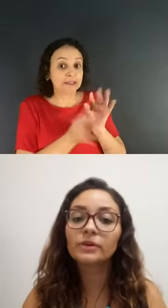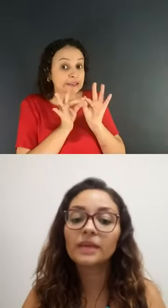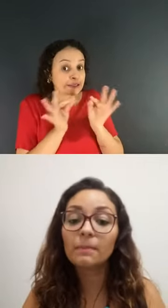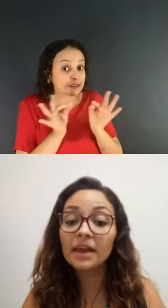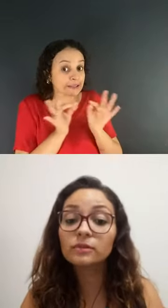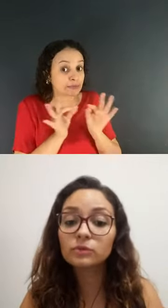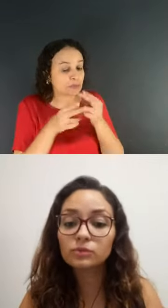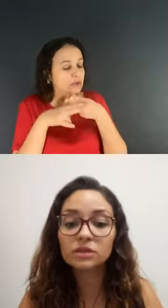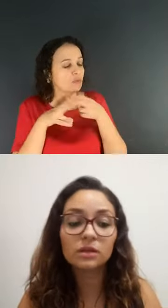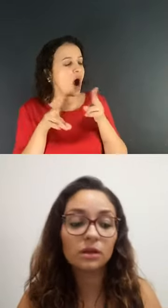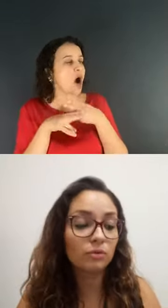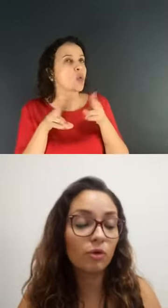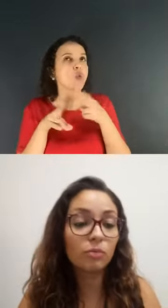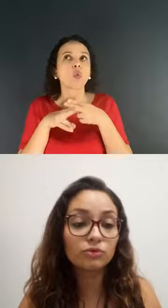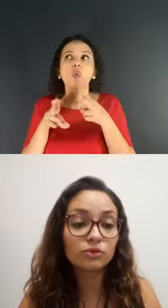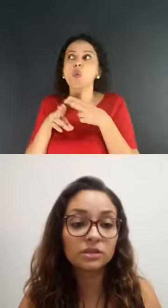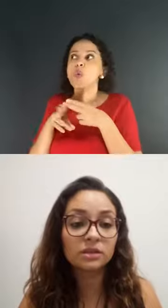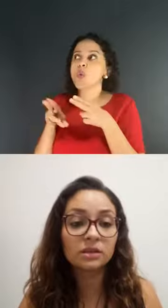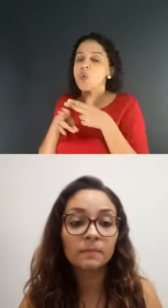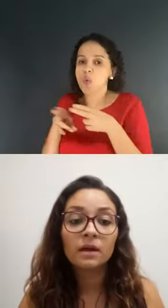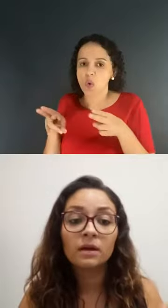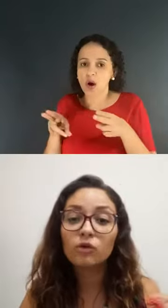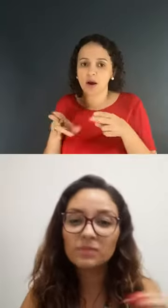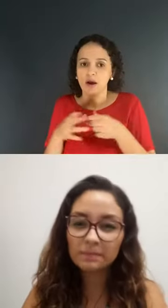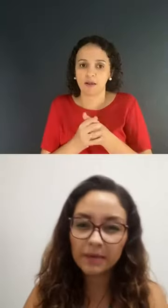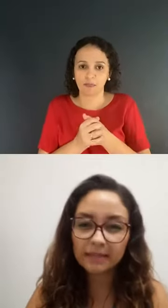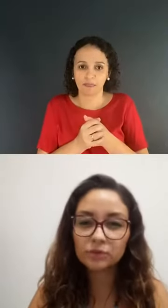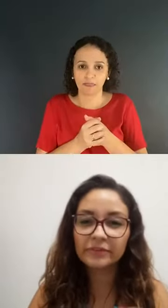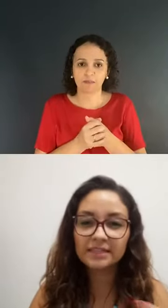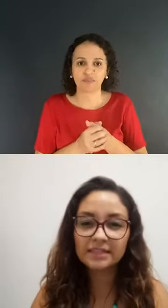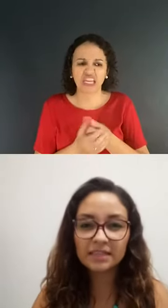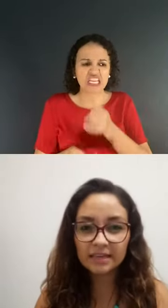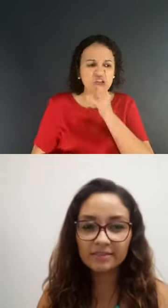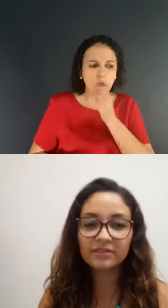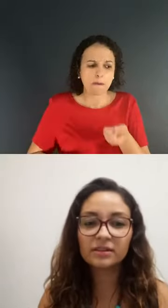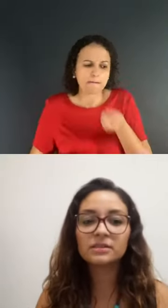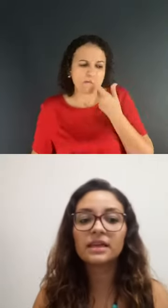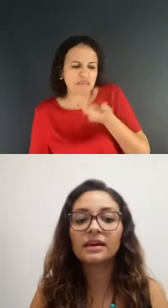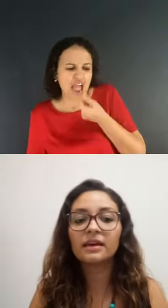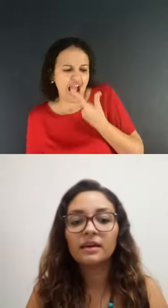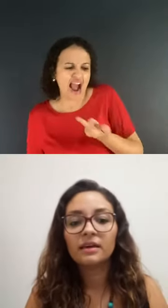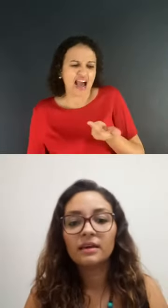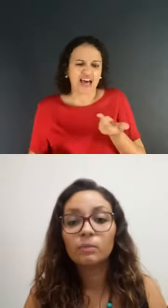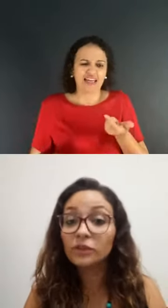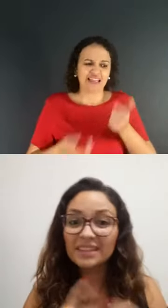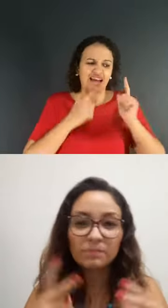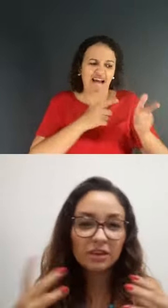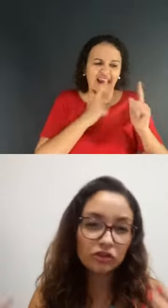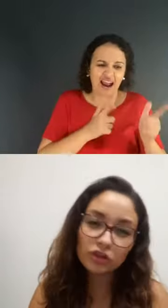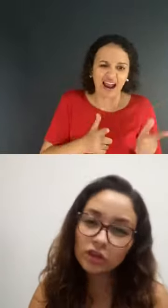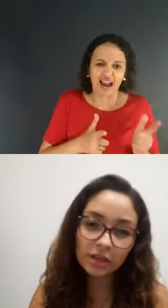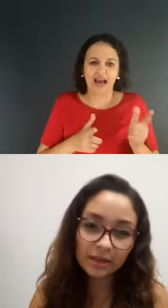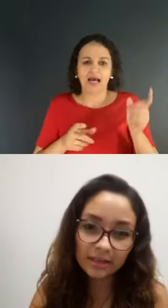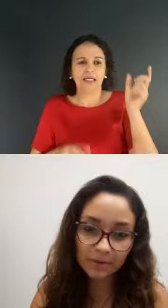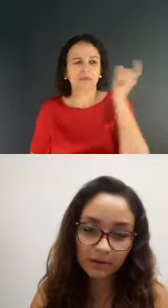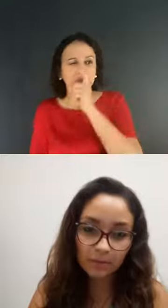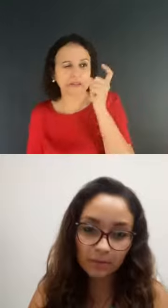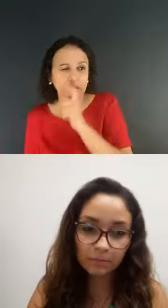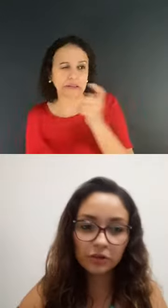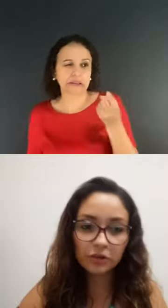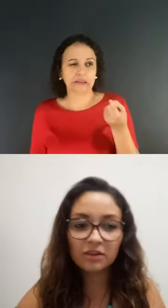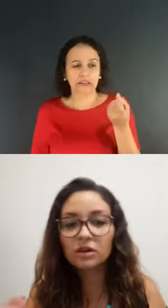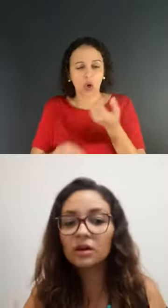esses comportamentos, que nem, como eu disse, algumas piadas ofensivas, né? Muitas mentiras